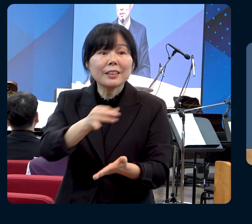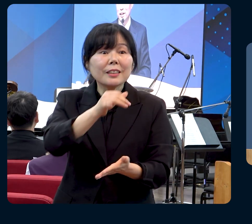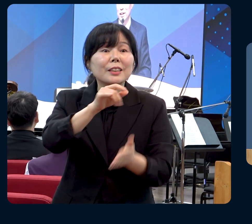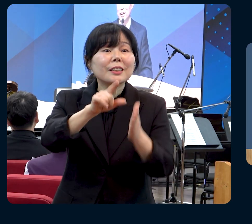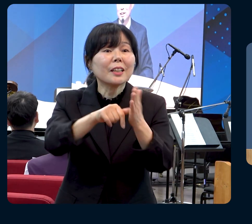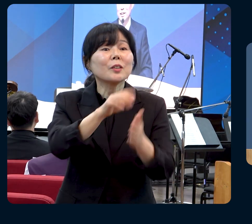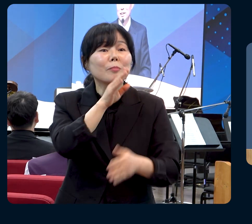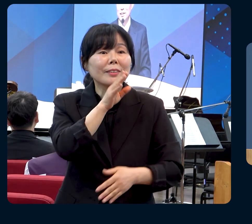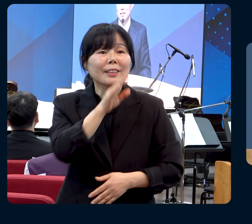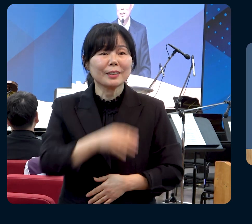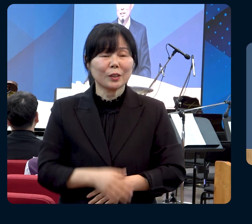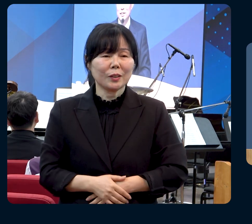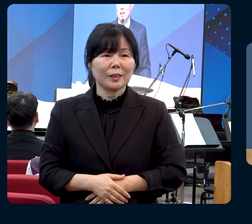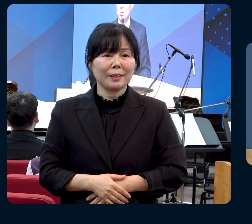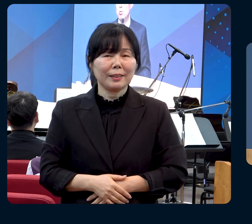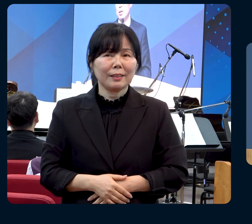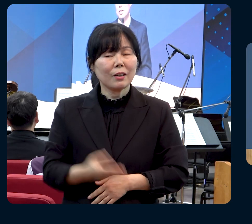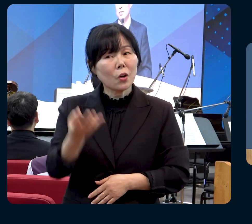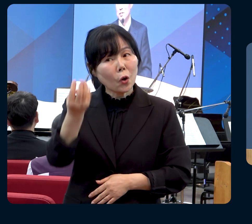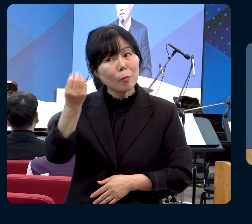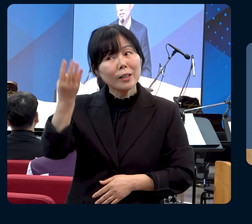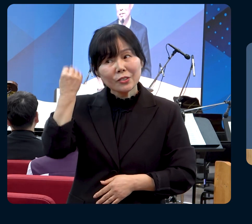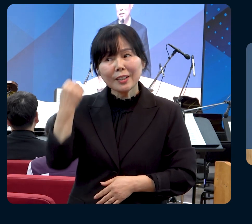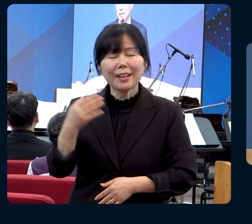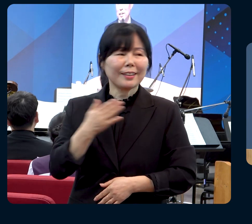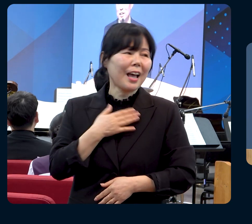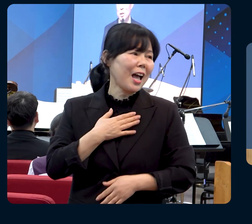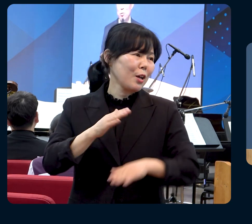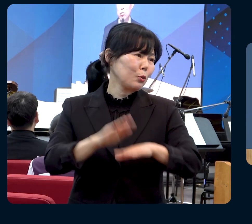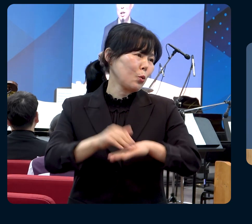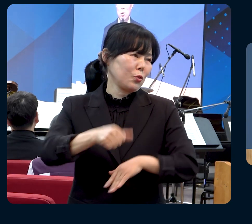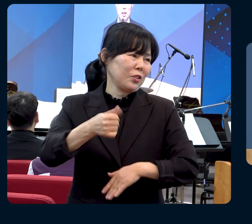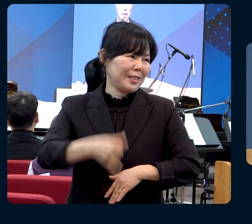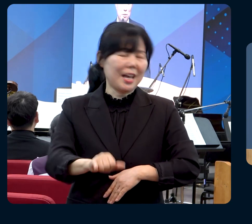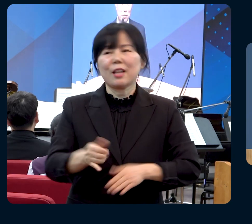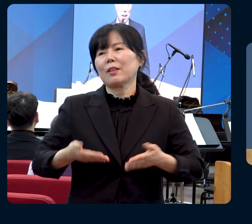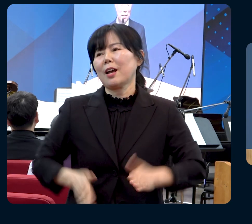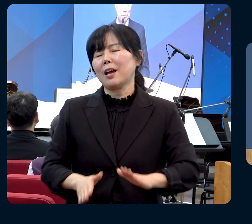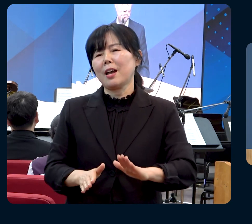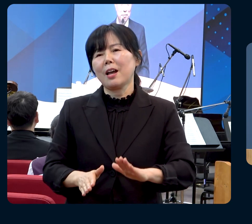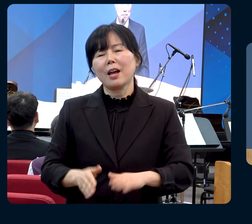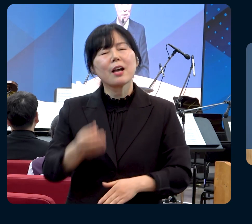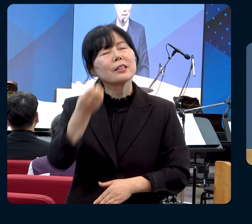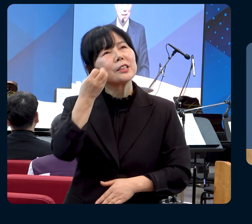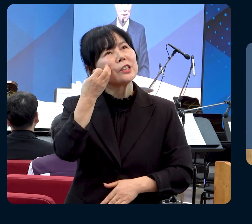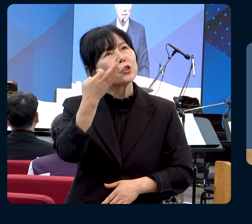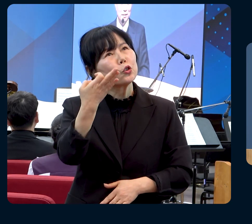얼마 전에 제가 손주가 생겼어요. 이제 19개월이 됐습니다.